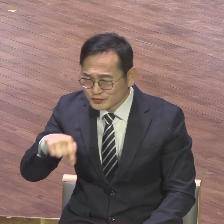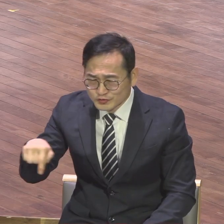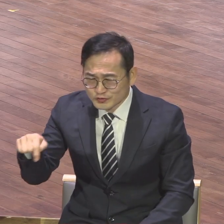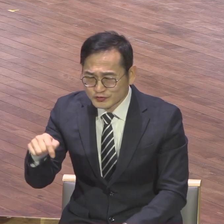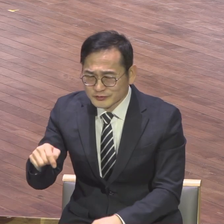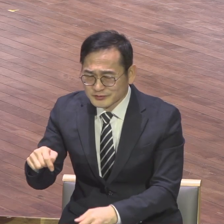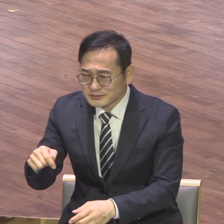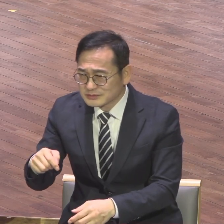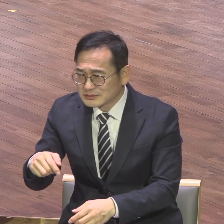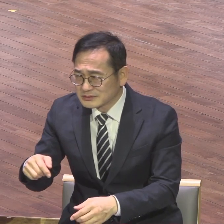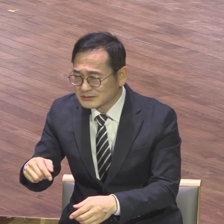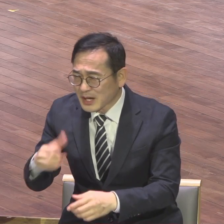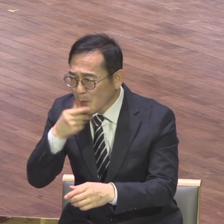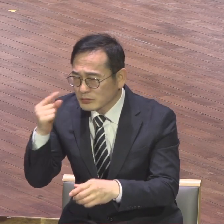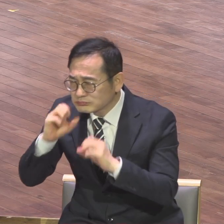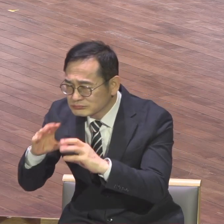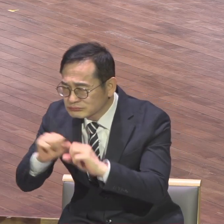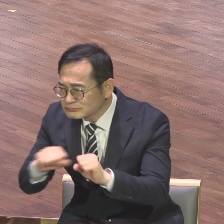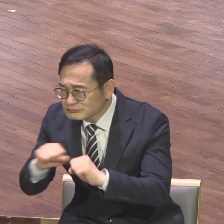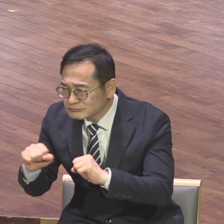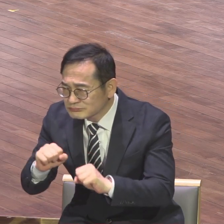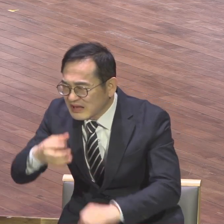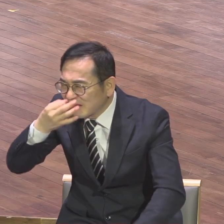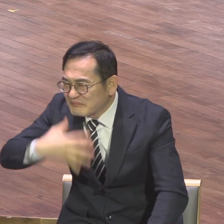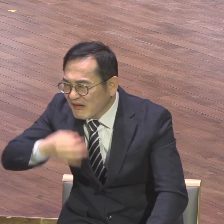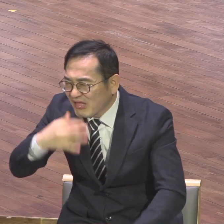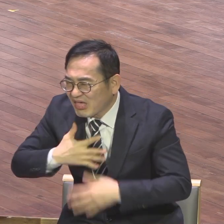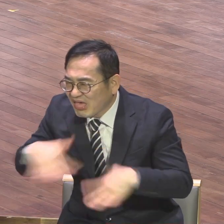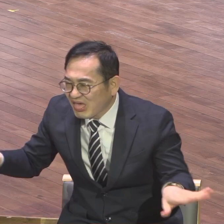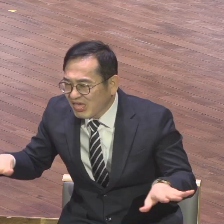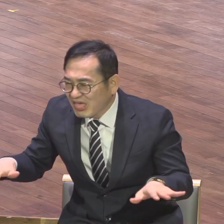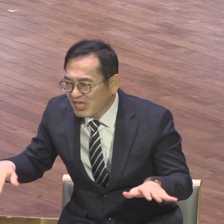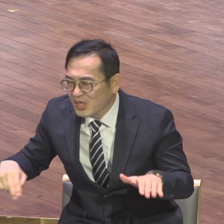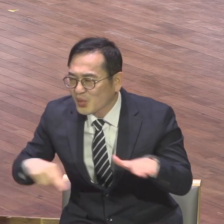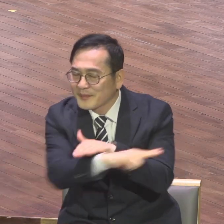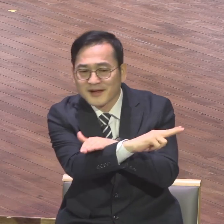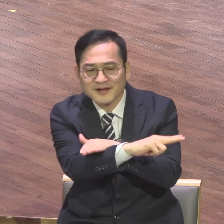너무 힘들어서 도망가 버렸어요. 예루살렘으로 돌아가 버렸다.